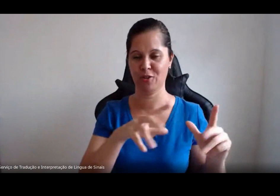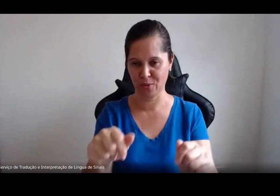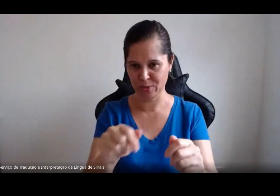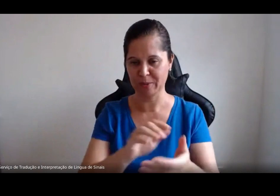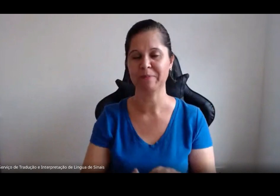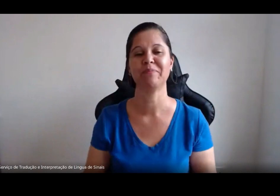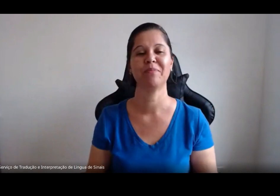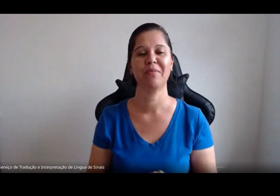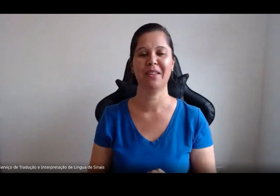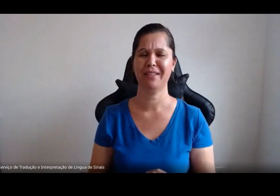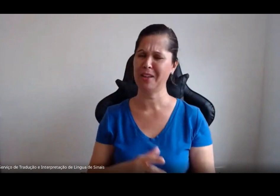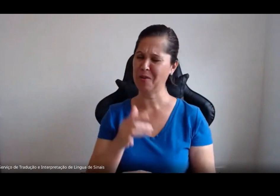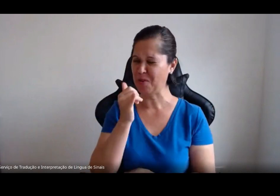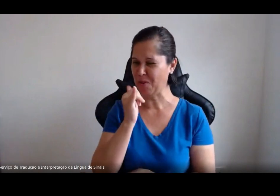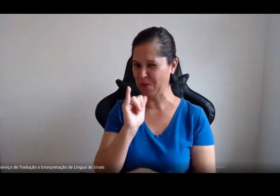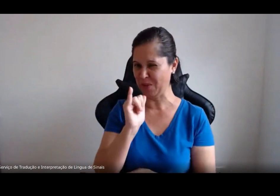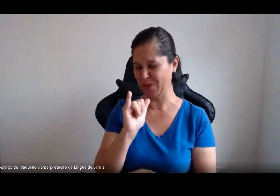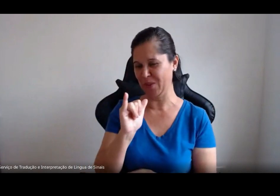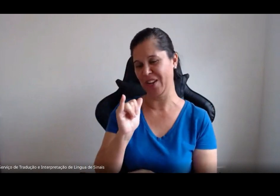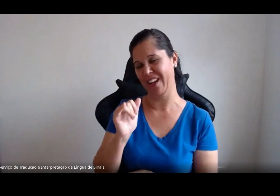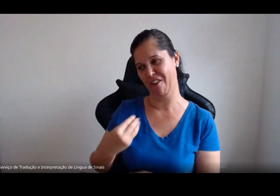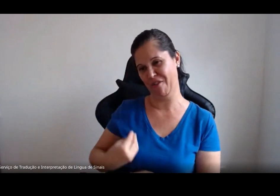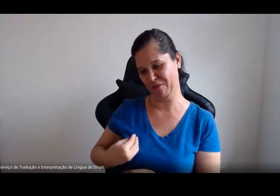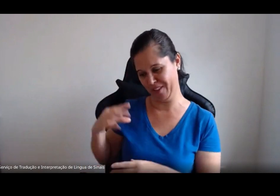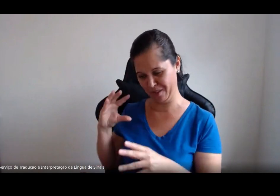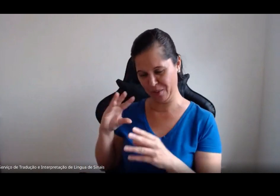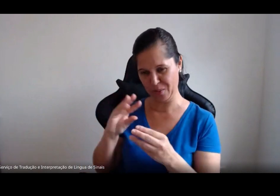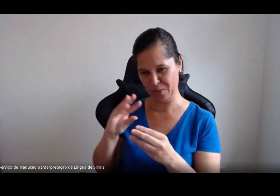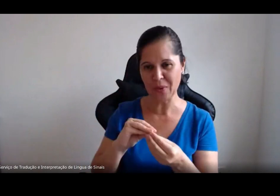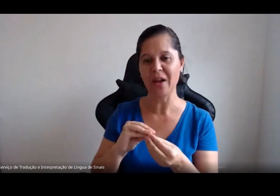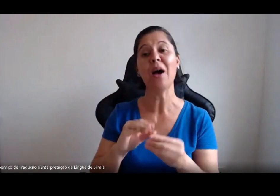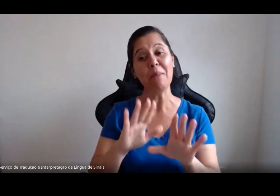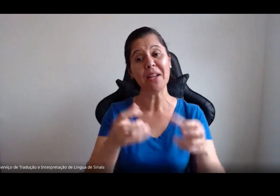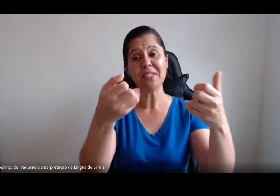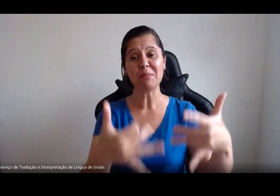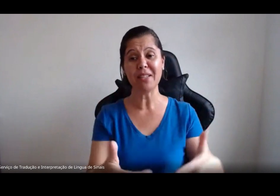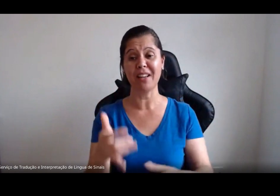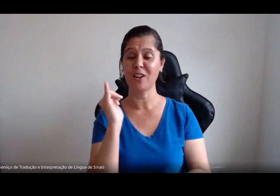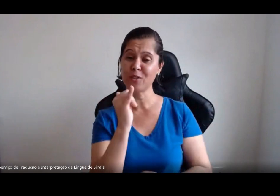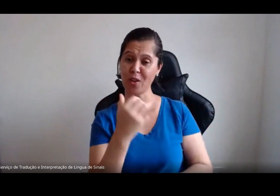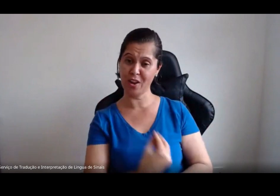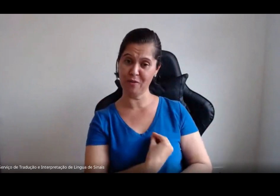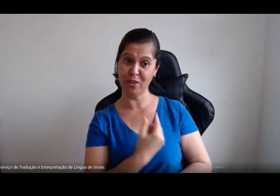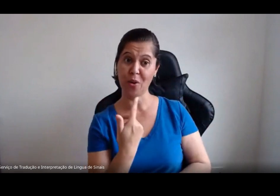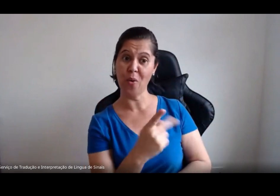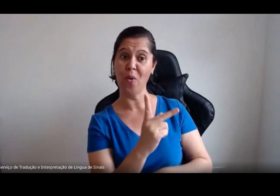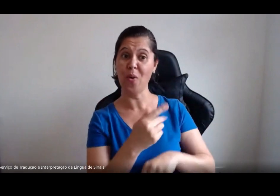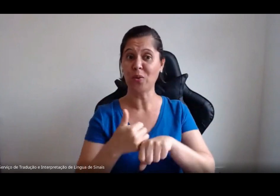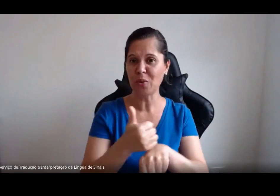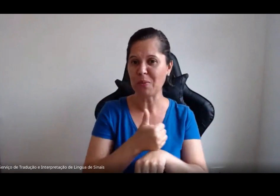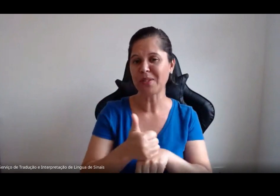levando. Contei meu caso rapidamente para passar para o caso de um outro pesquisador.